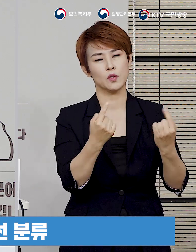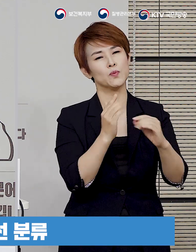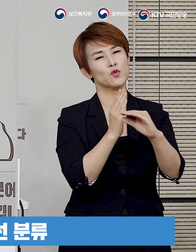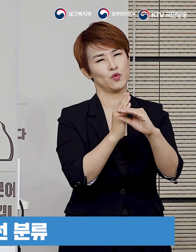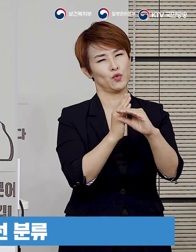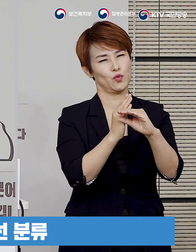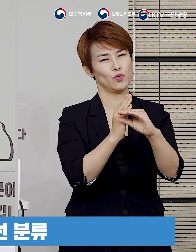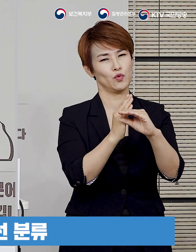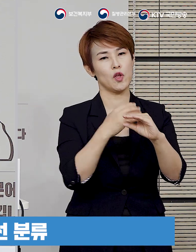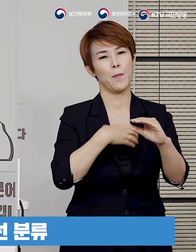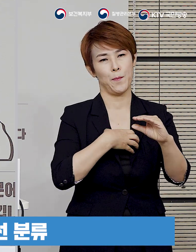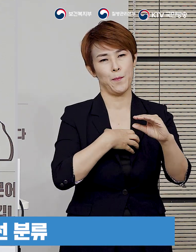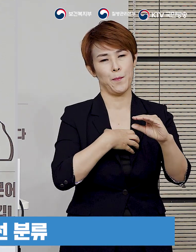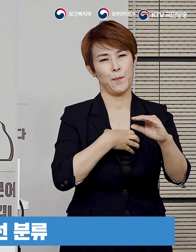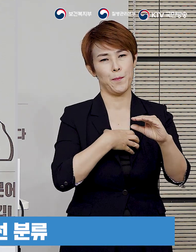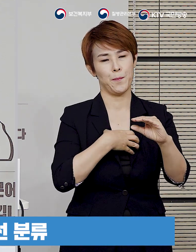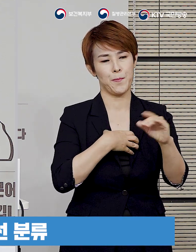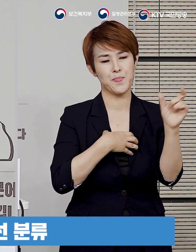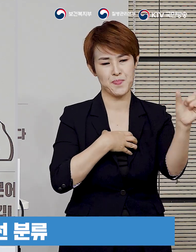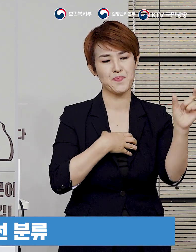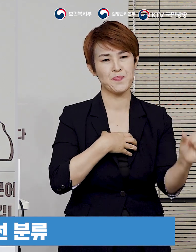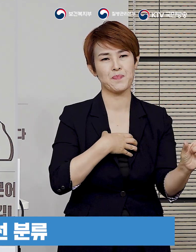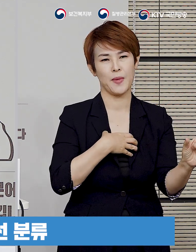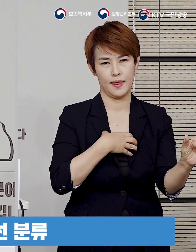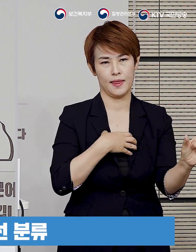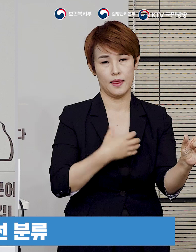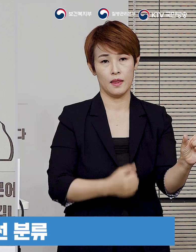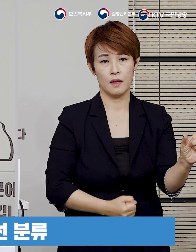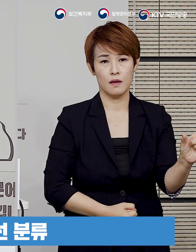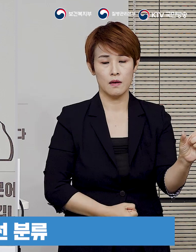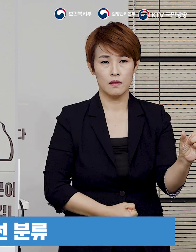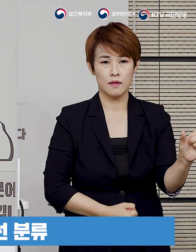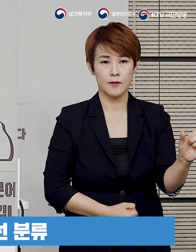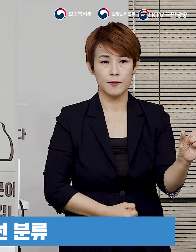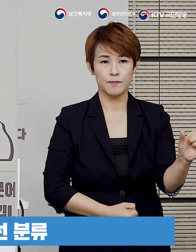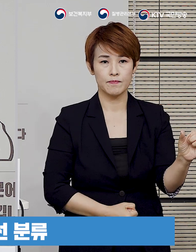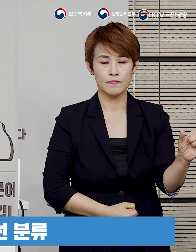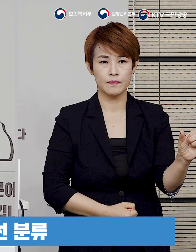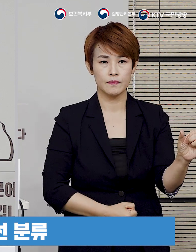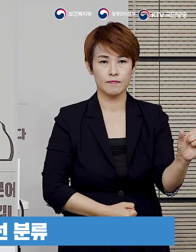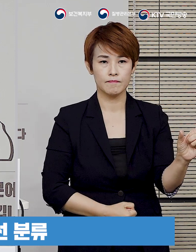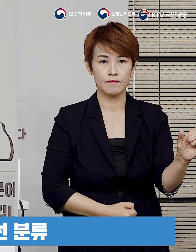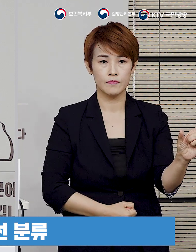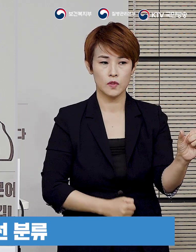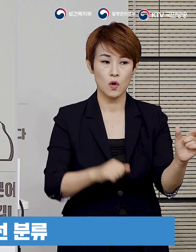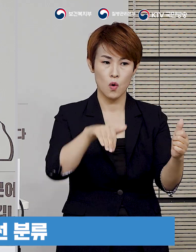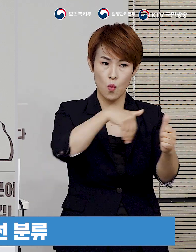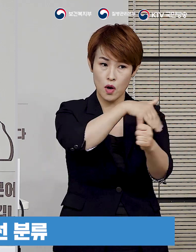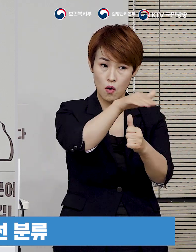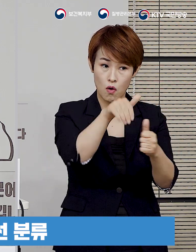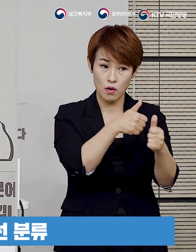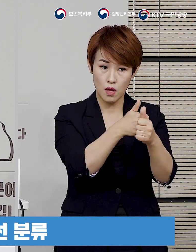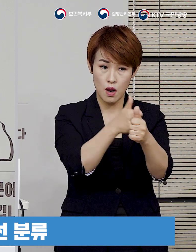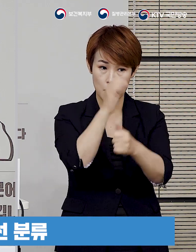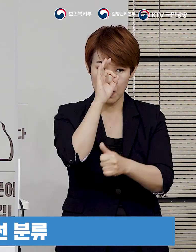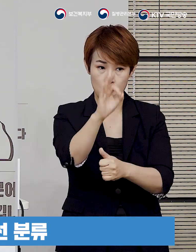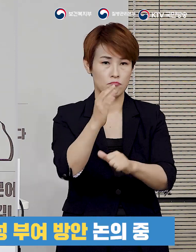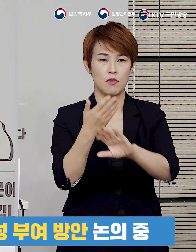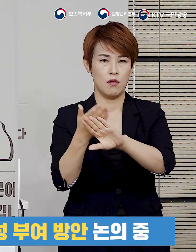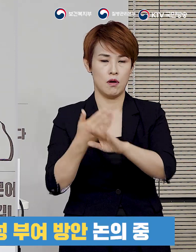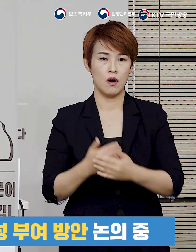고위험보다는 중위험 시설로 일단 저희가 분류를 했고, 뭐 다만 이 경우에 개별적인 환경으로